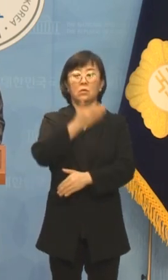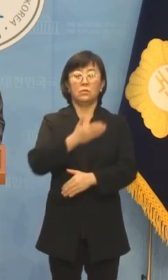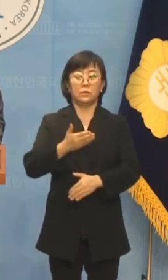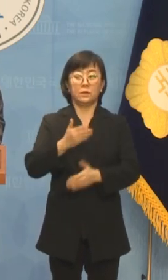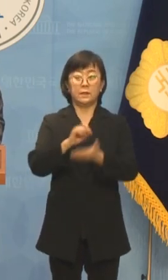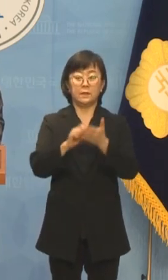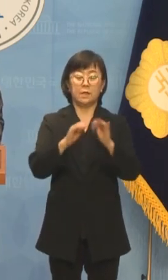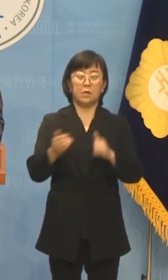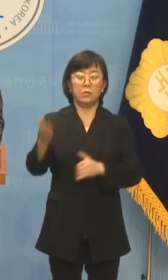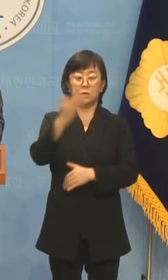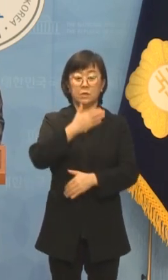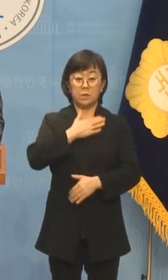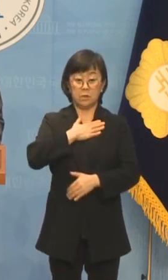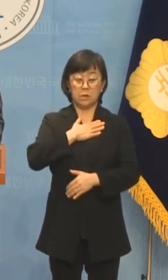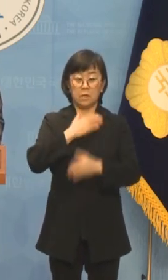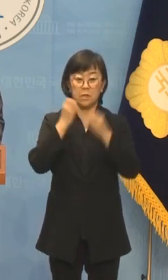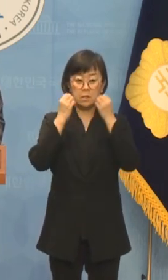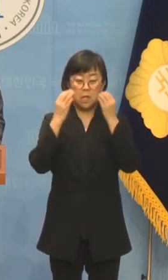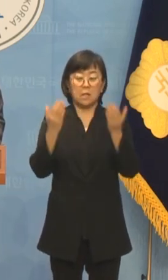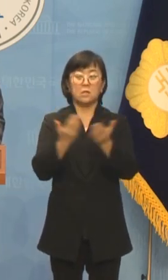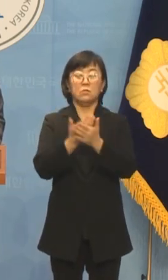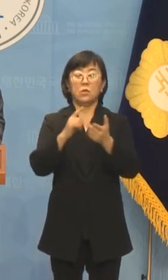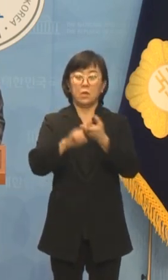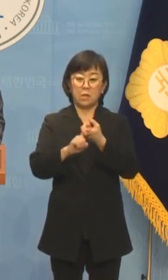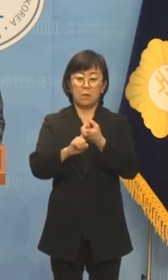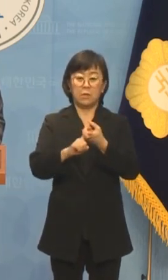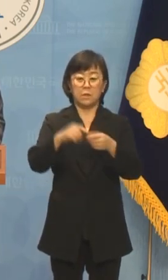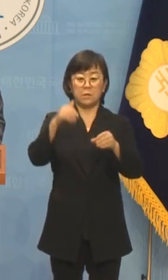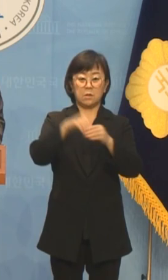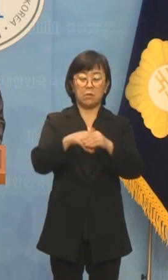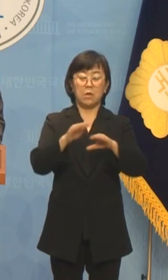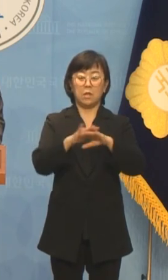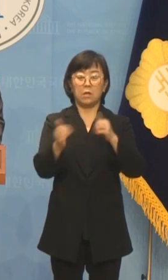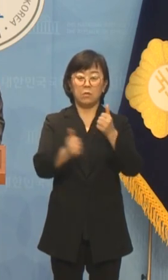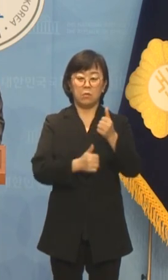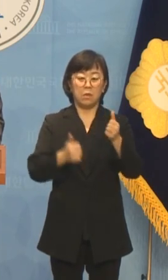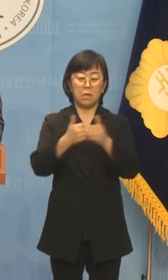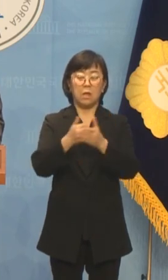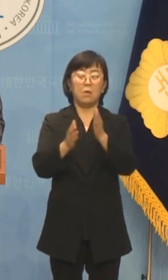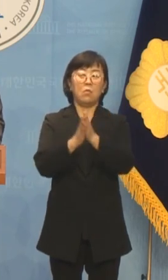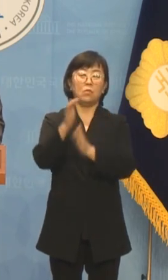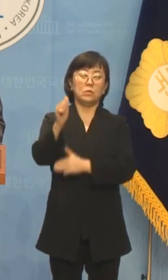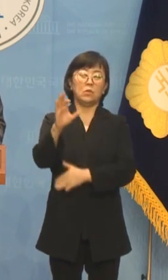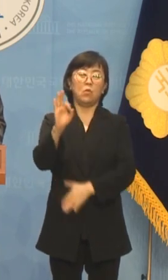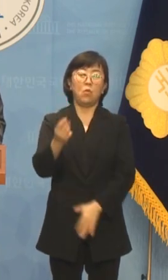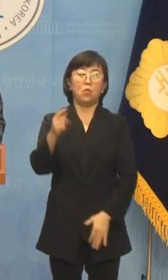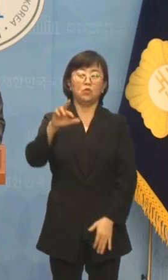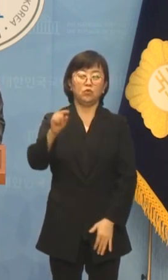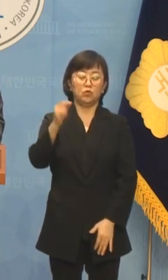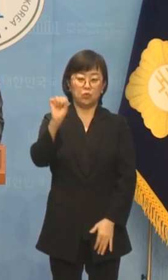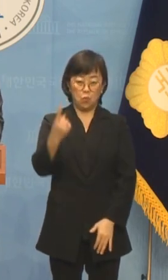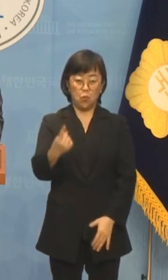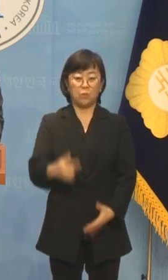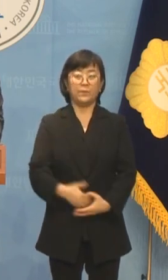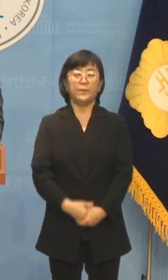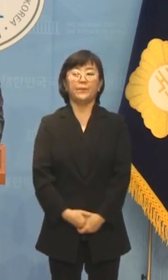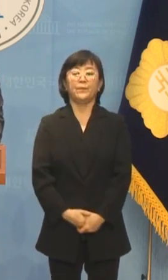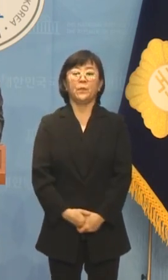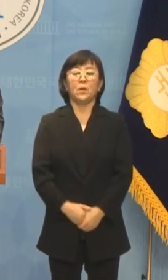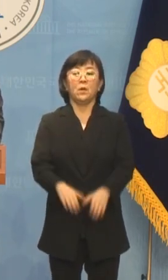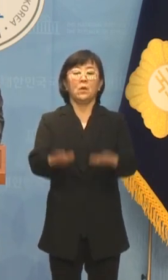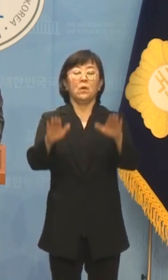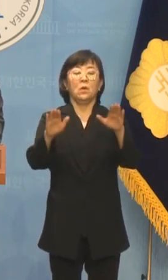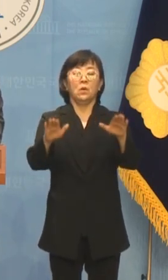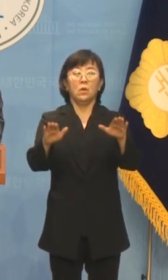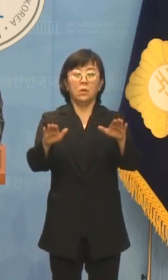종사자 여러분, 저는 새진보연합 선거대책위원회 정책본부장 오준호입니다. 오늘